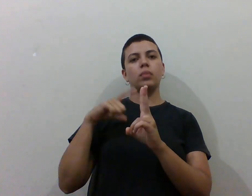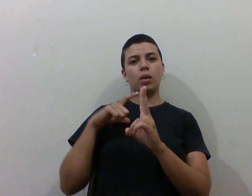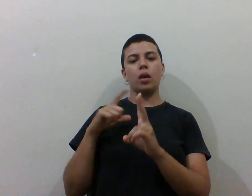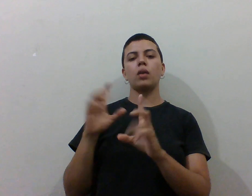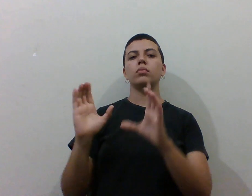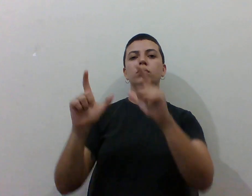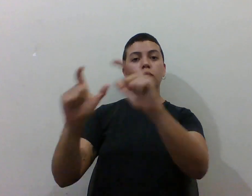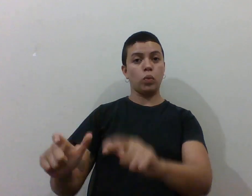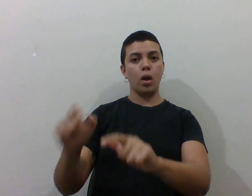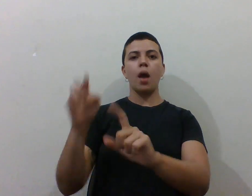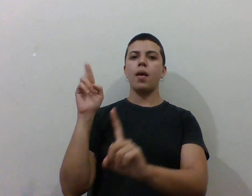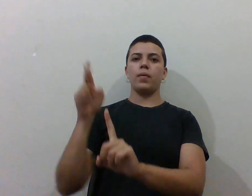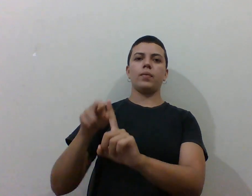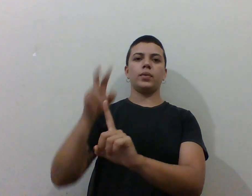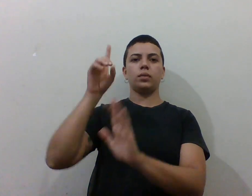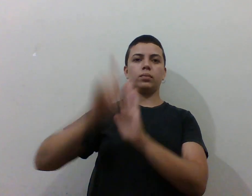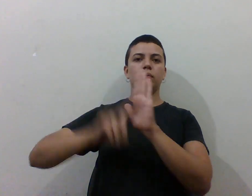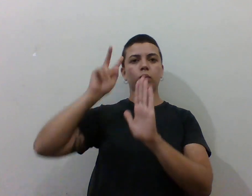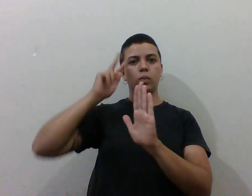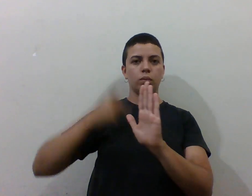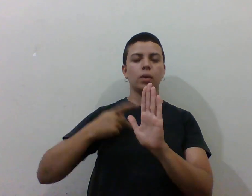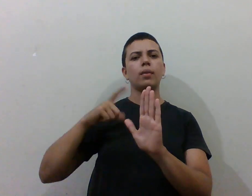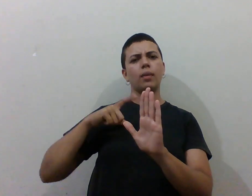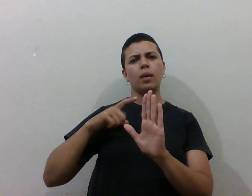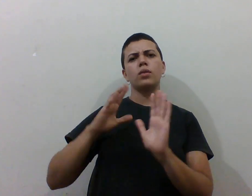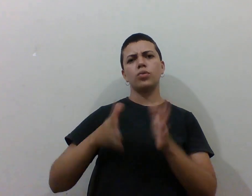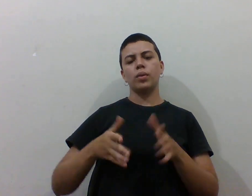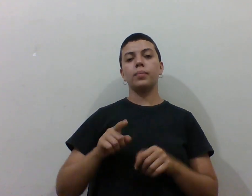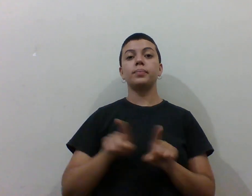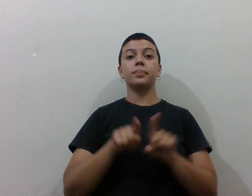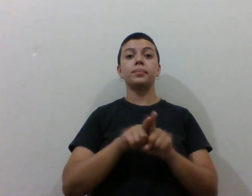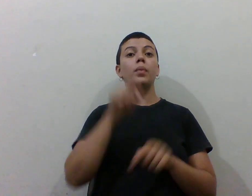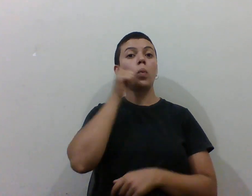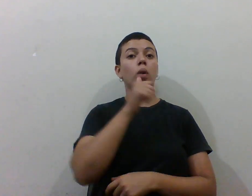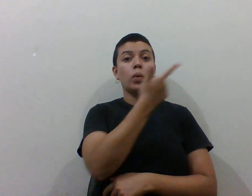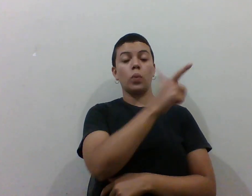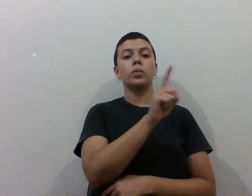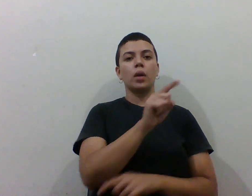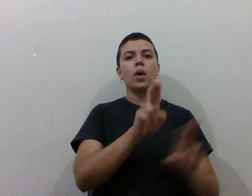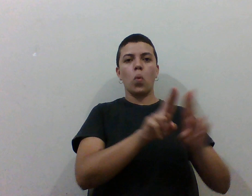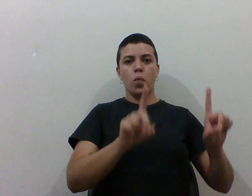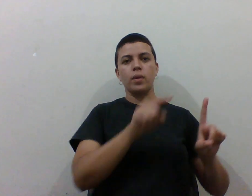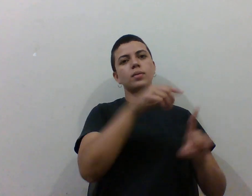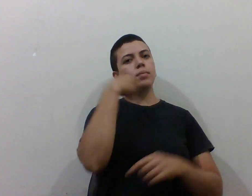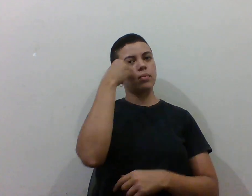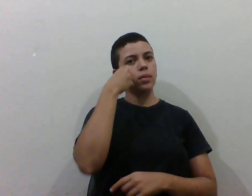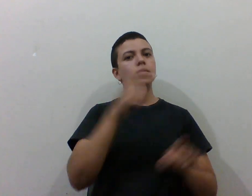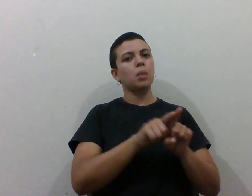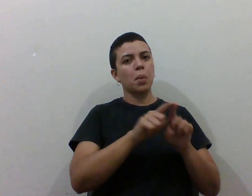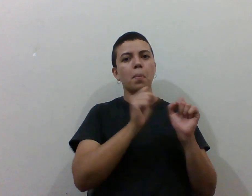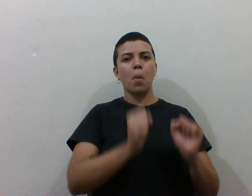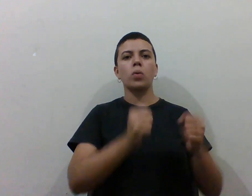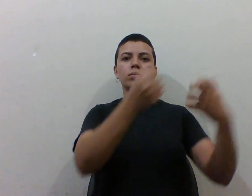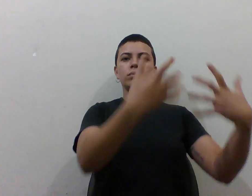Dionísio e já há um bom tempo na UFESA Gilmara pode falar muito melhor que eu temos também uma unidade muito semelhante e